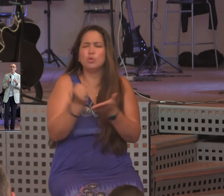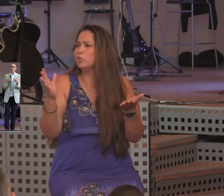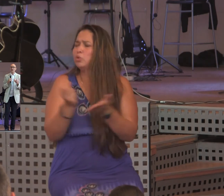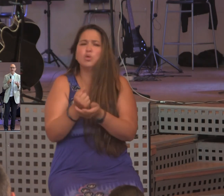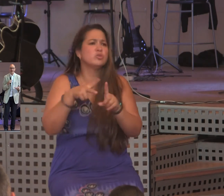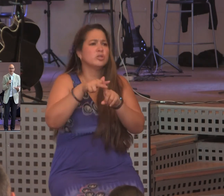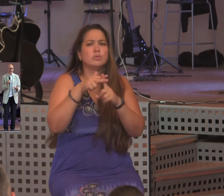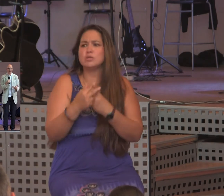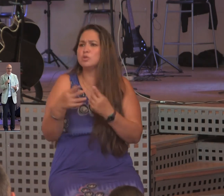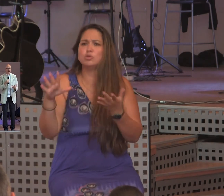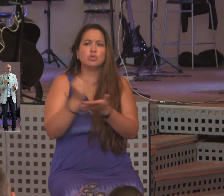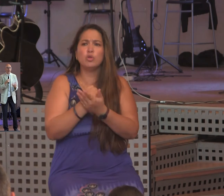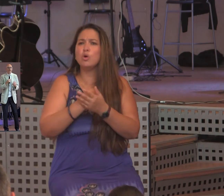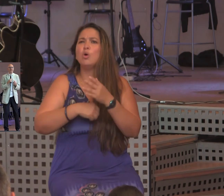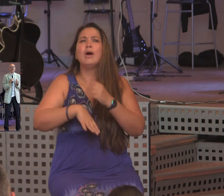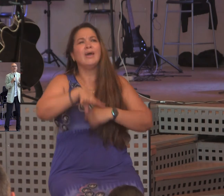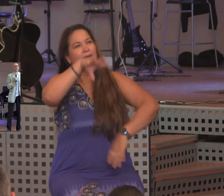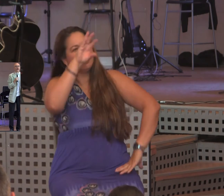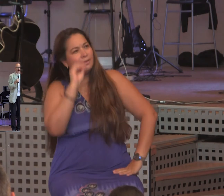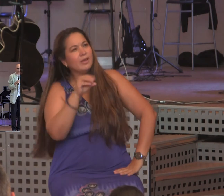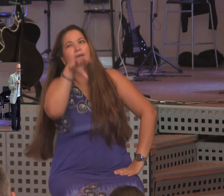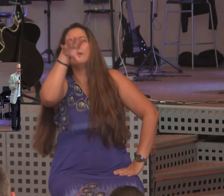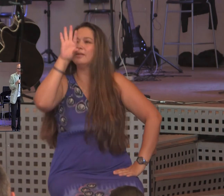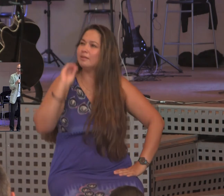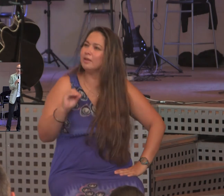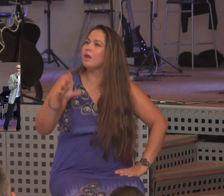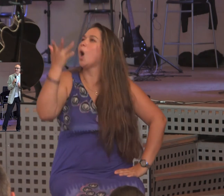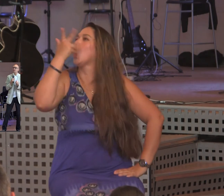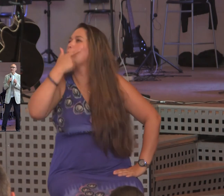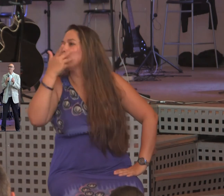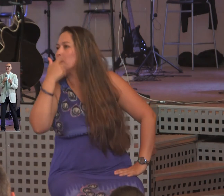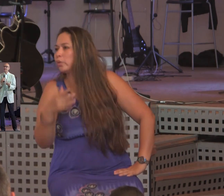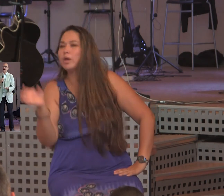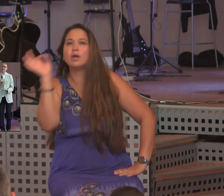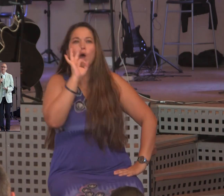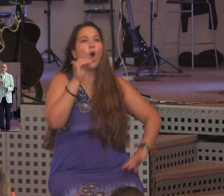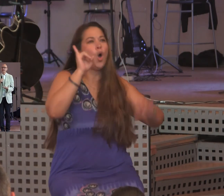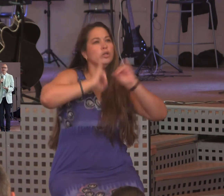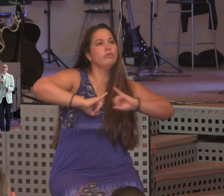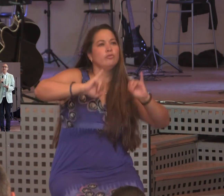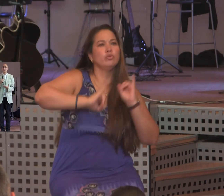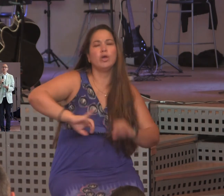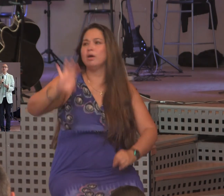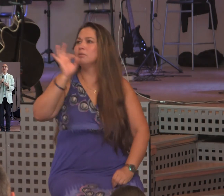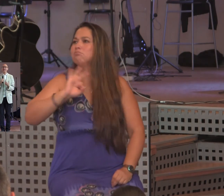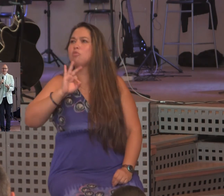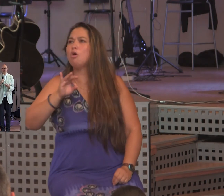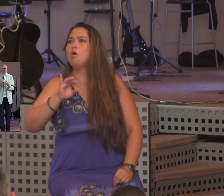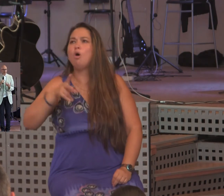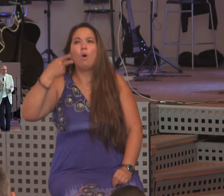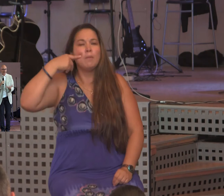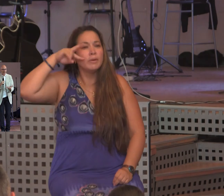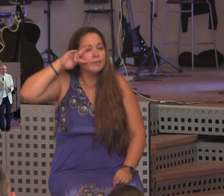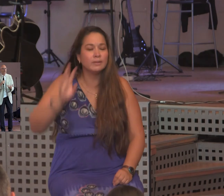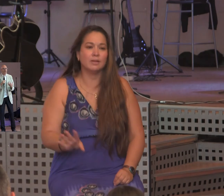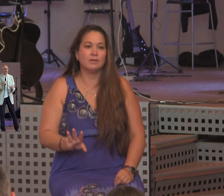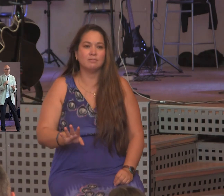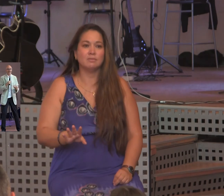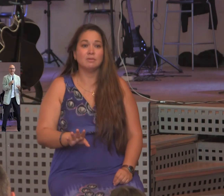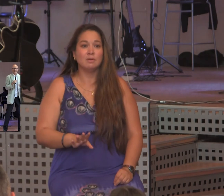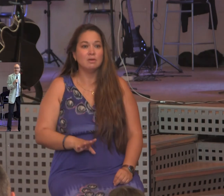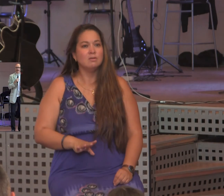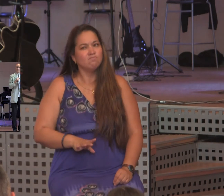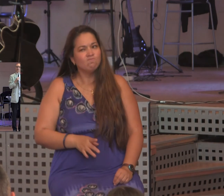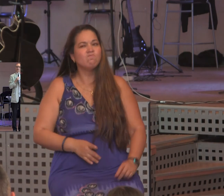o en conocer, o en disfrutar, o en experimentar, tenemos un grave problema